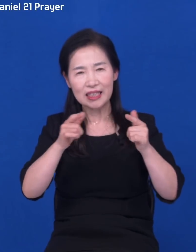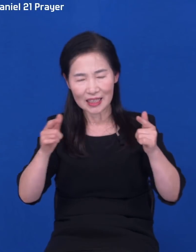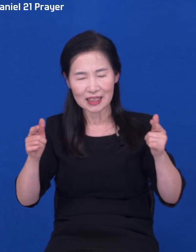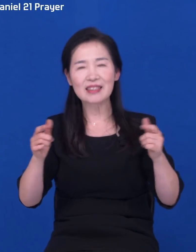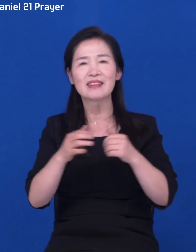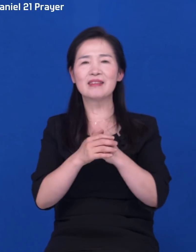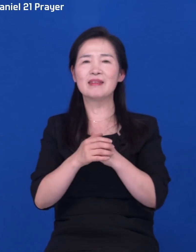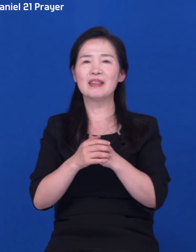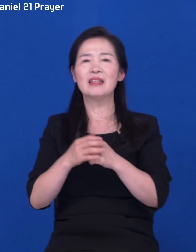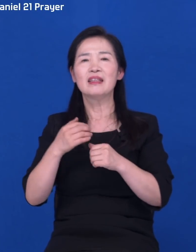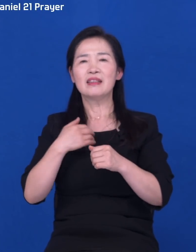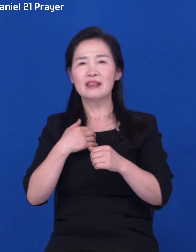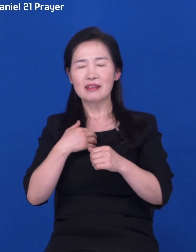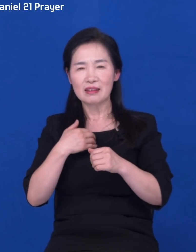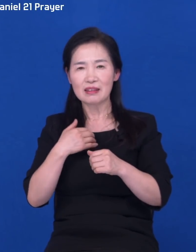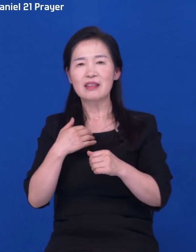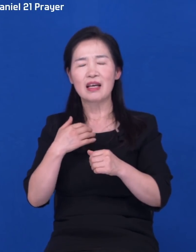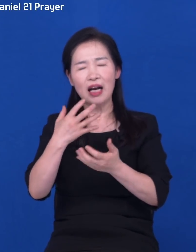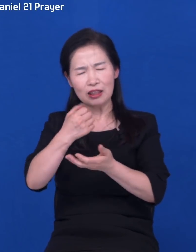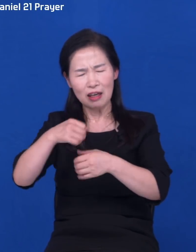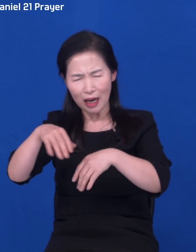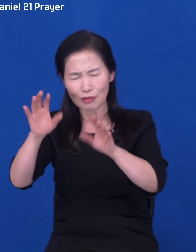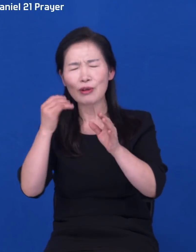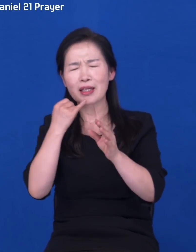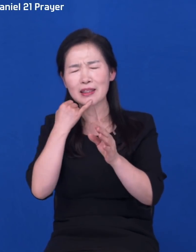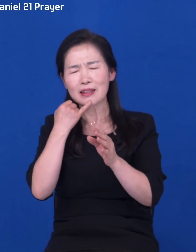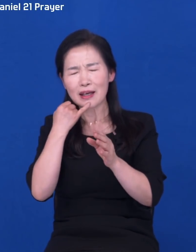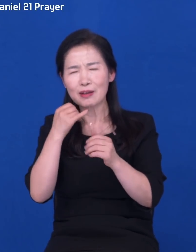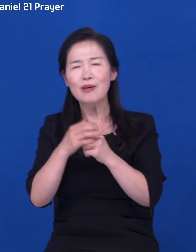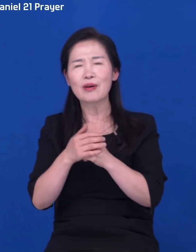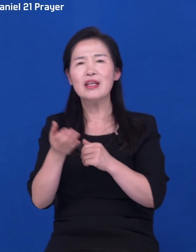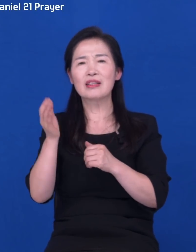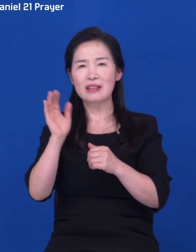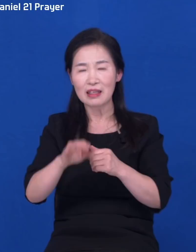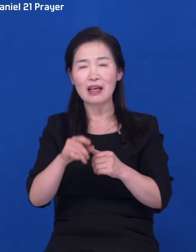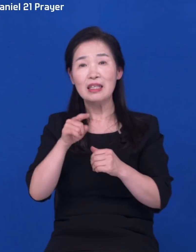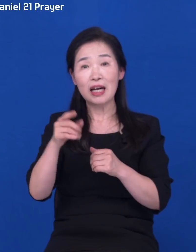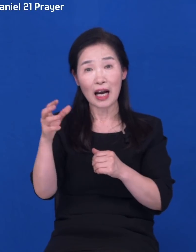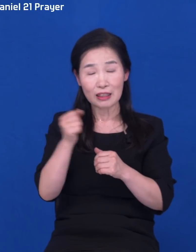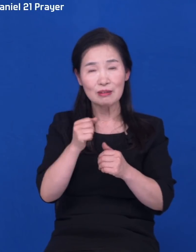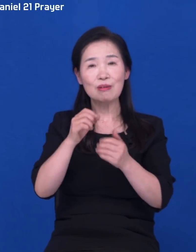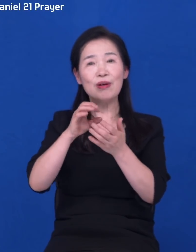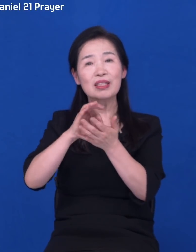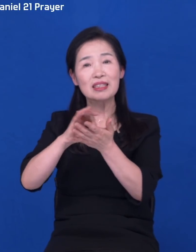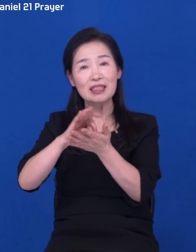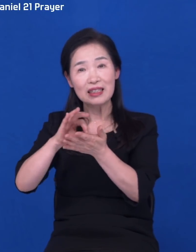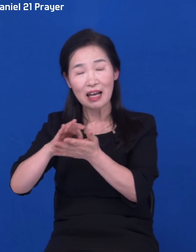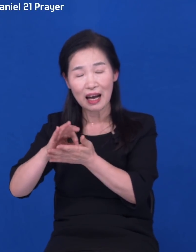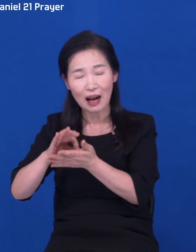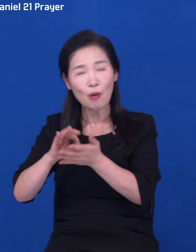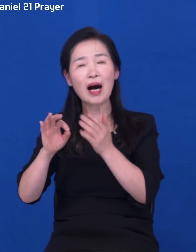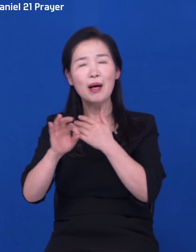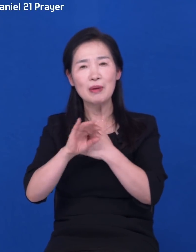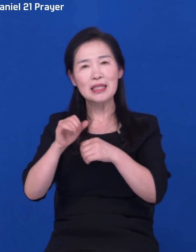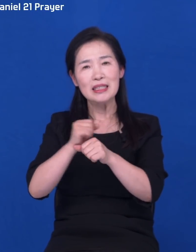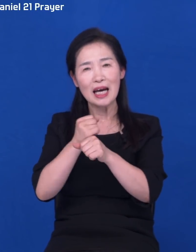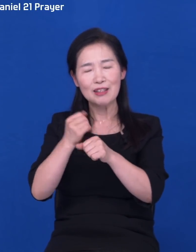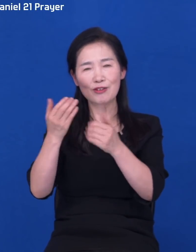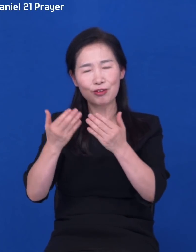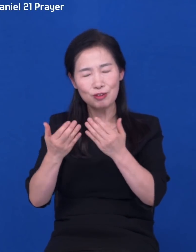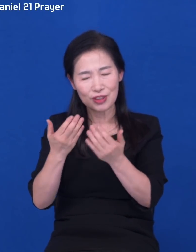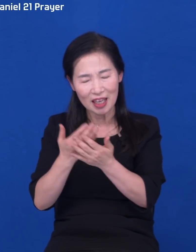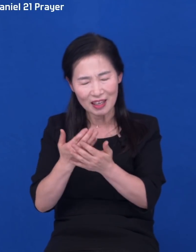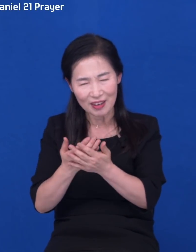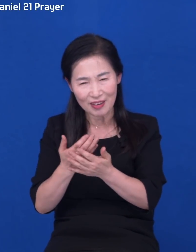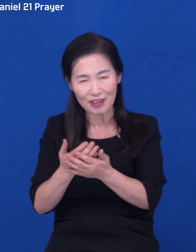없으니까 다 가져가 주세요 했는데 만약에 그래도 주님께서 너 이걸로 내가 쓸게 하면 좀 약간 사인은 주세요 했더니 암환자가 영접하면